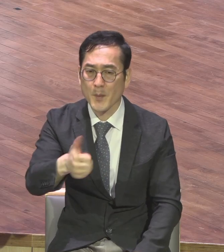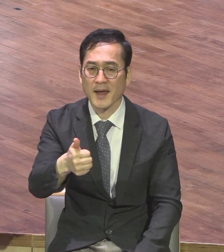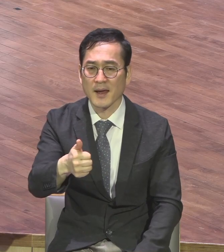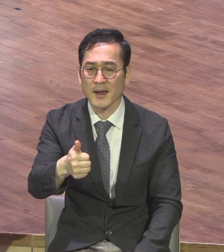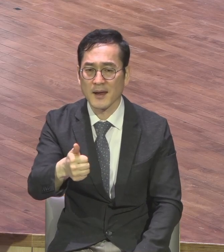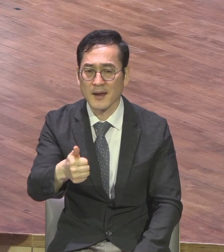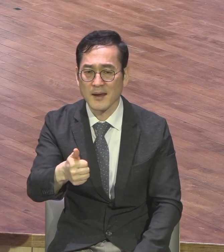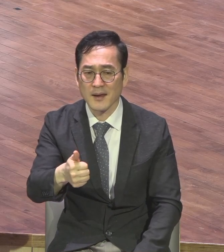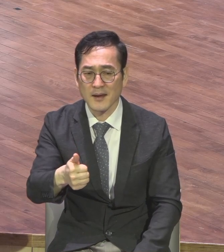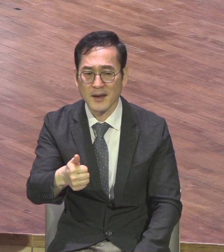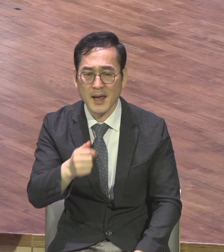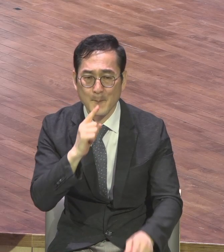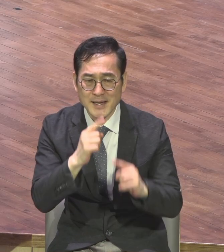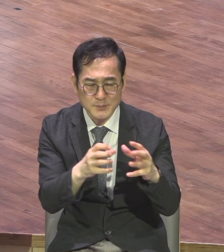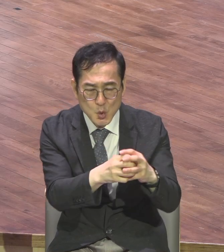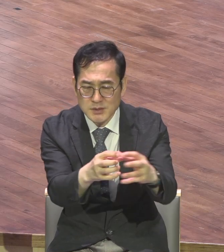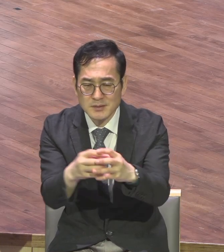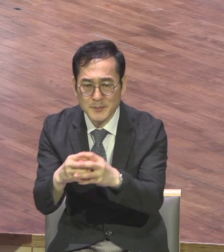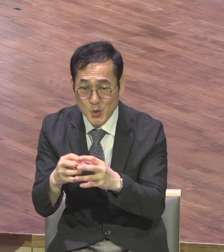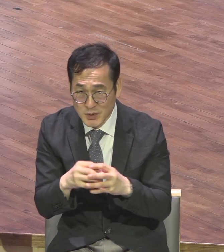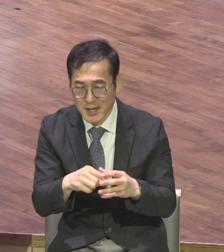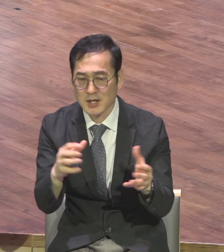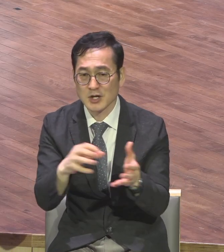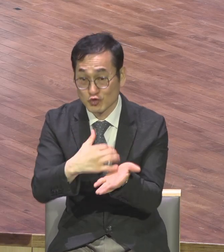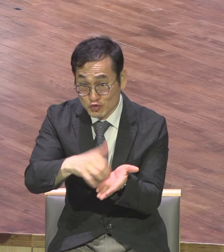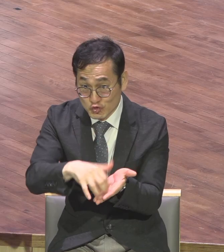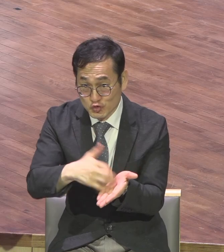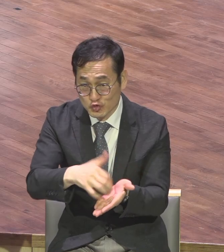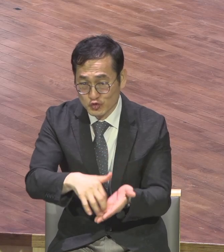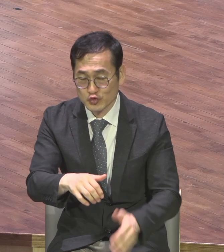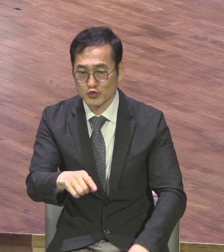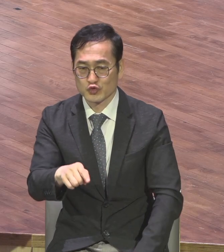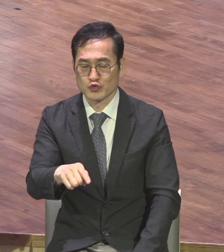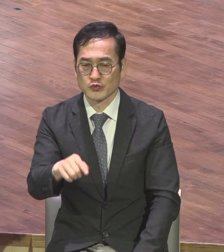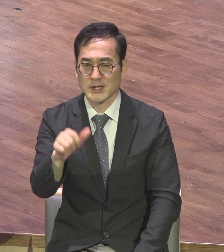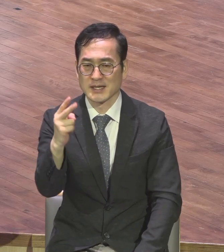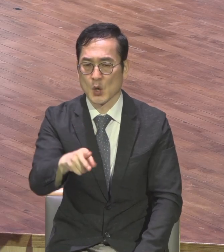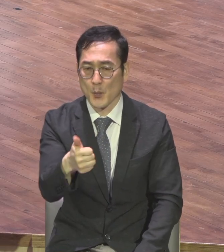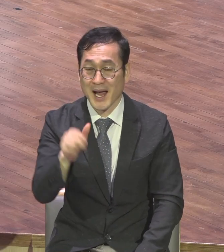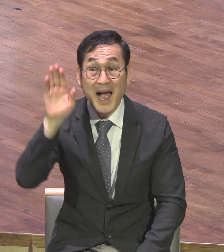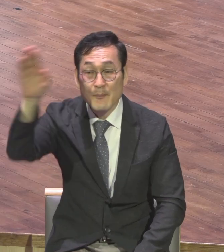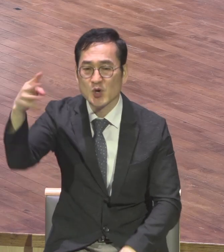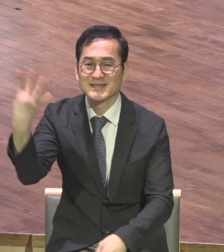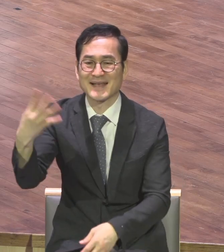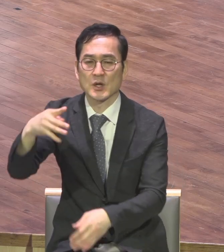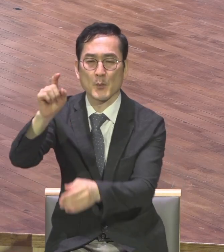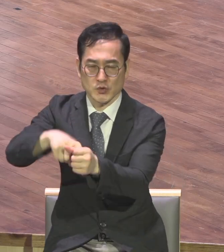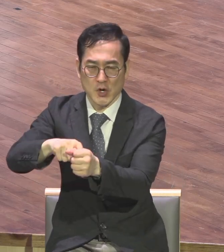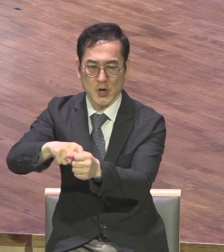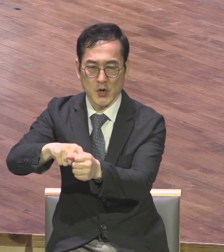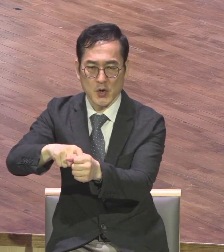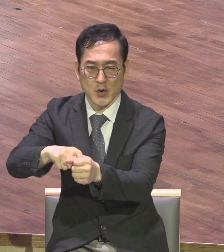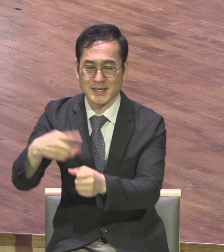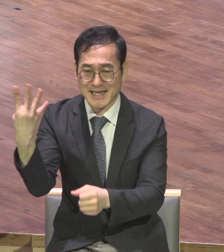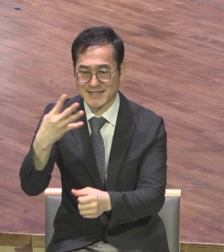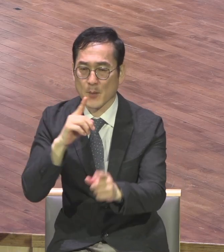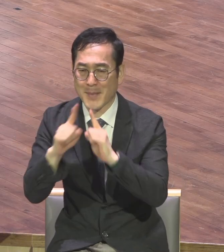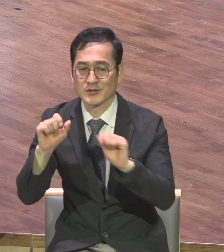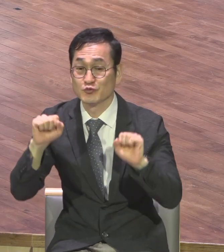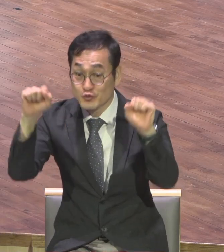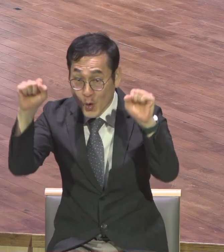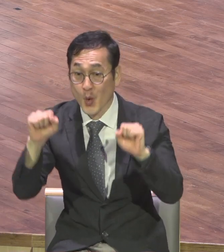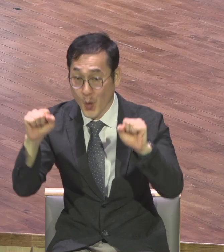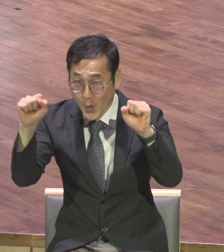있는데 확장이 되어질 것입니다. 그렇게 4,000 말씀 운동을 위해서 우리 여러분 저는 매일 기도합니다. 하나님 4,000 말씀